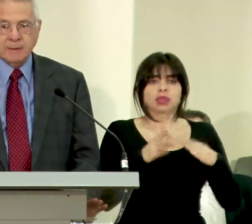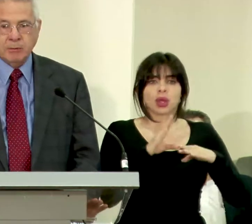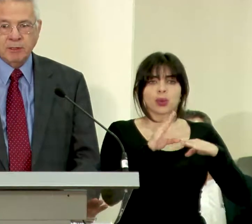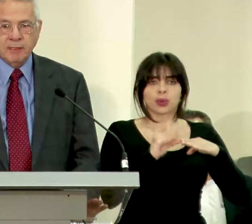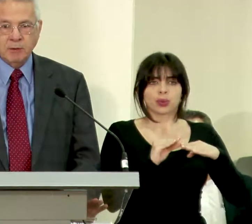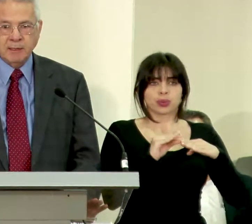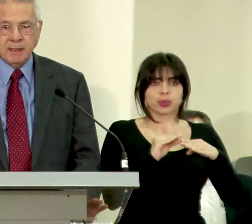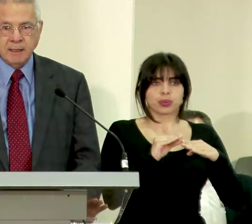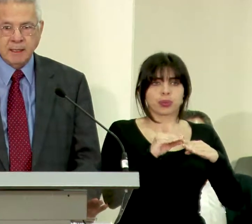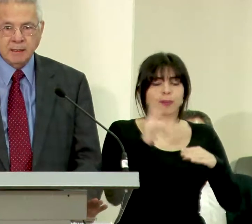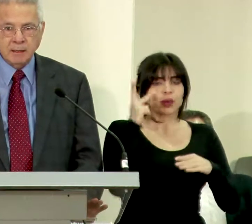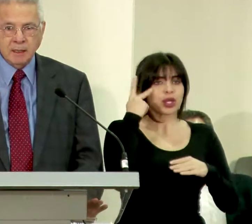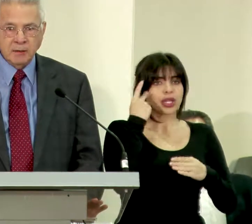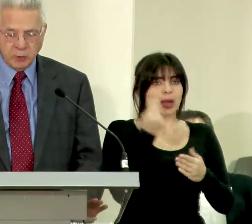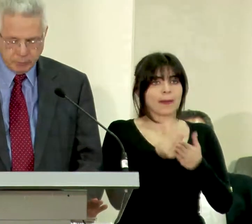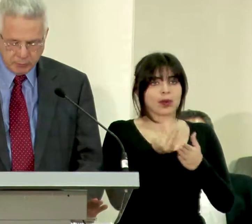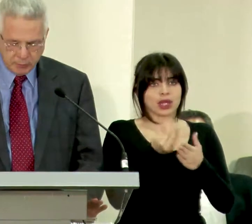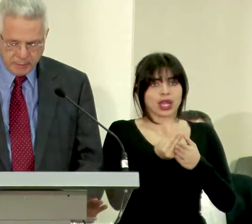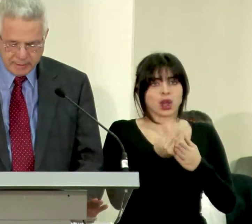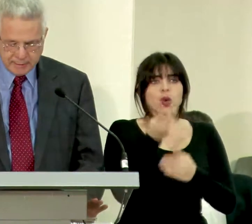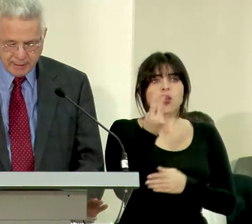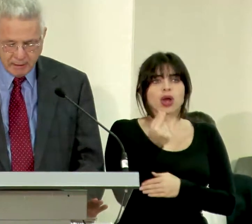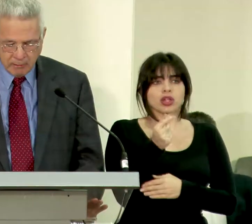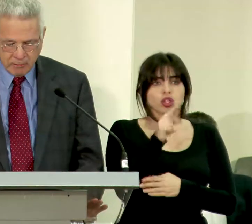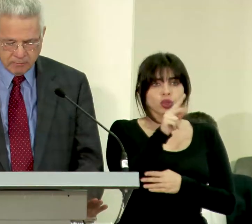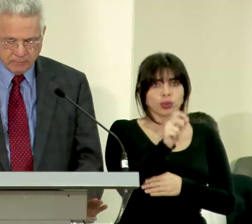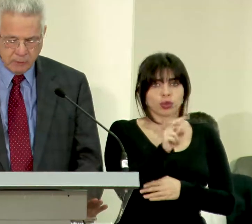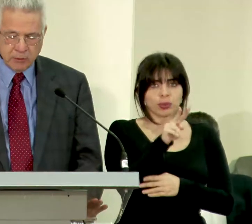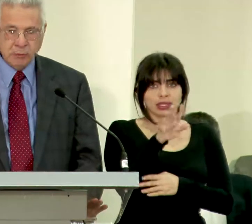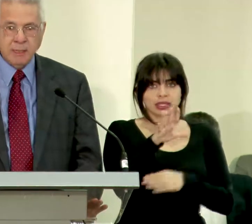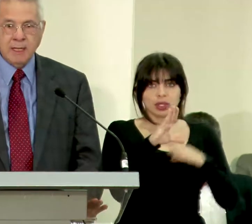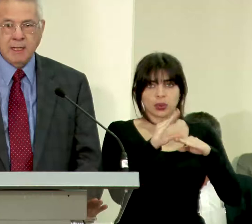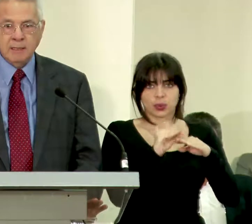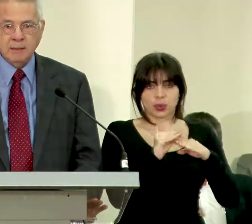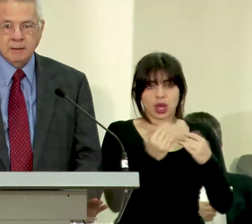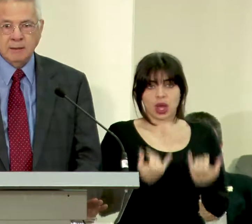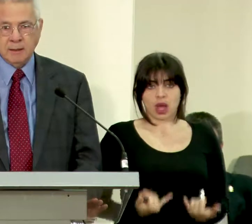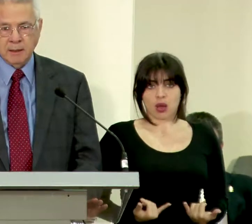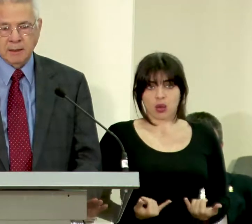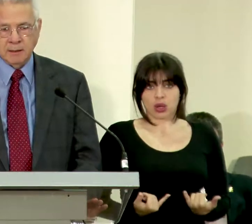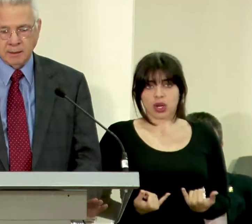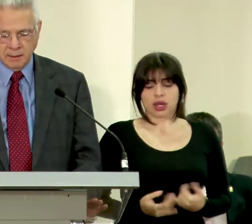la tasa de política monetaria en 2.25.